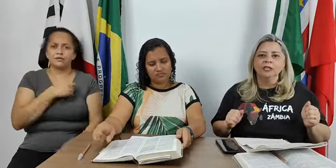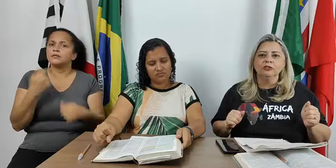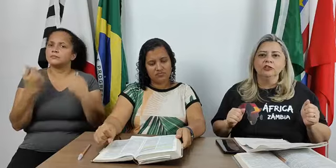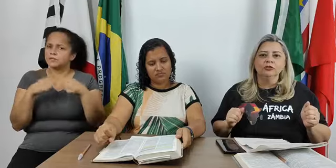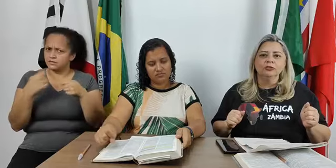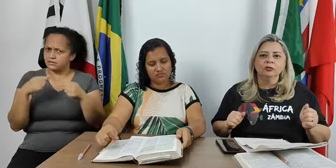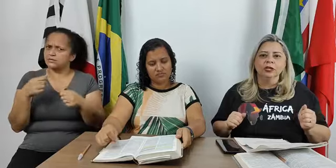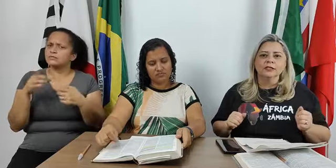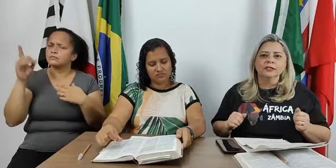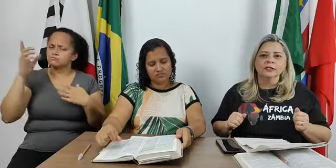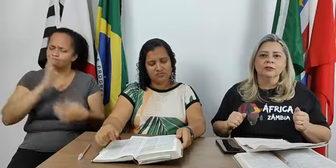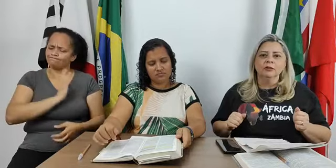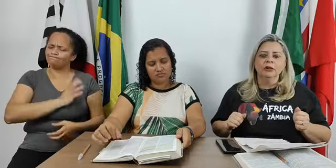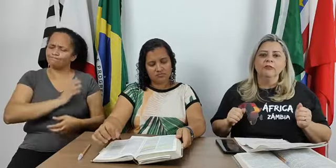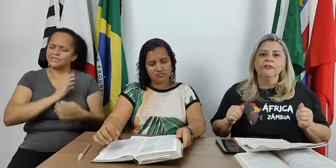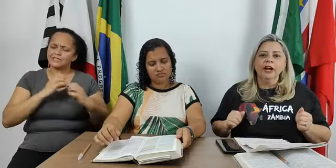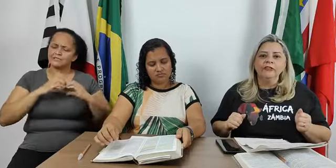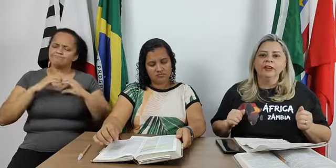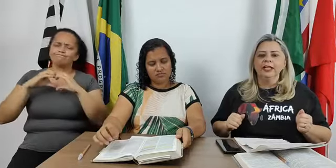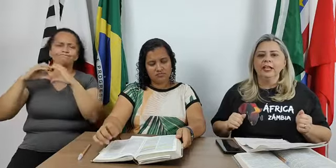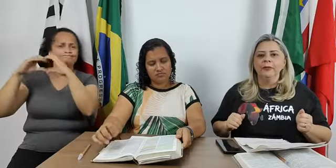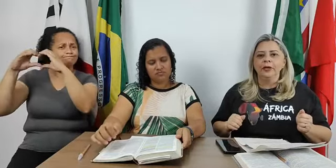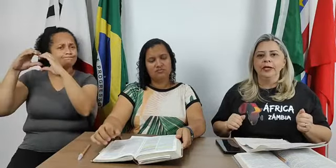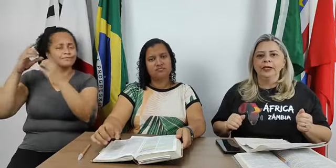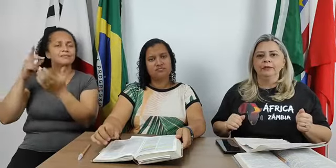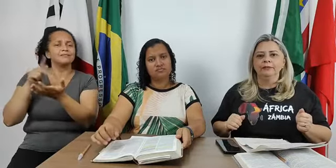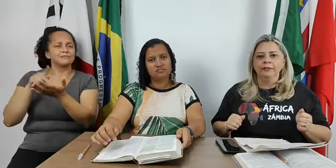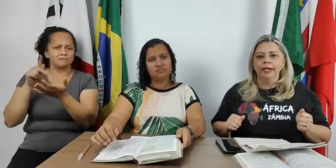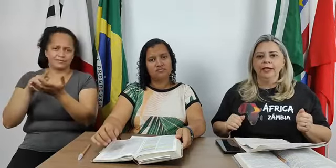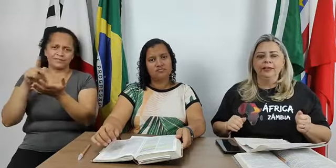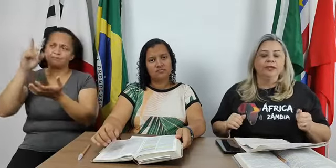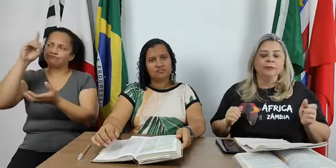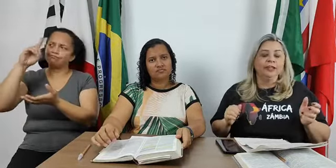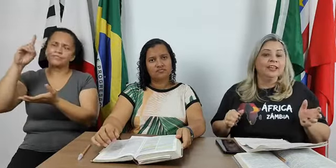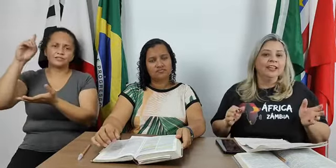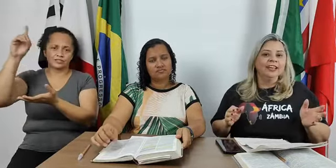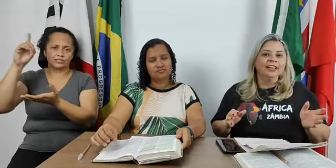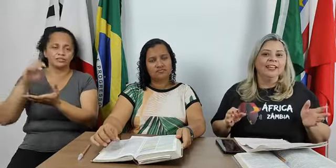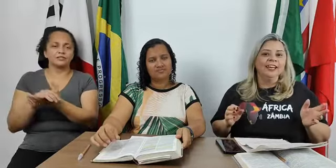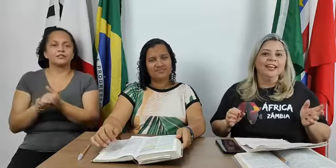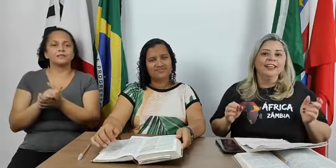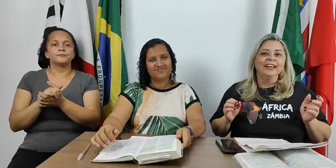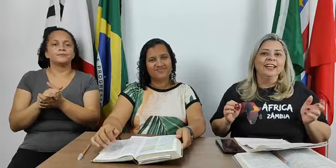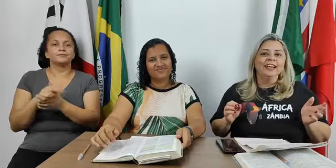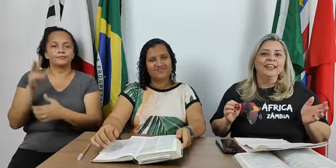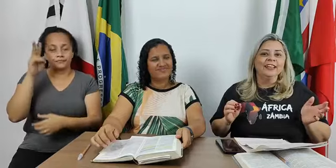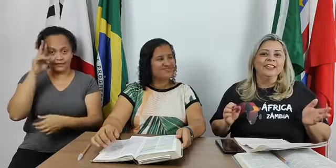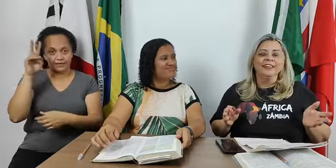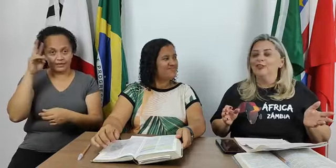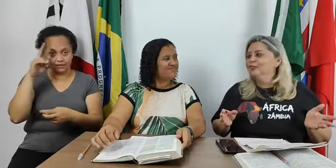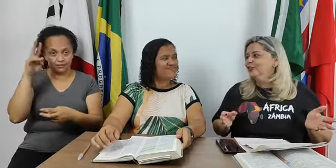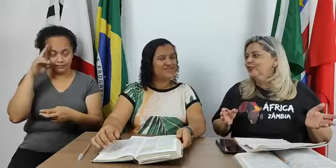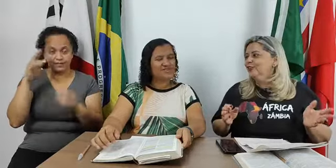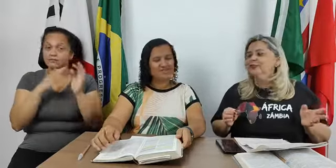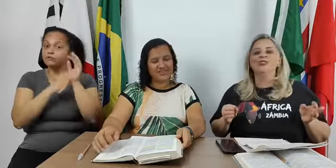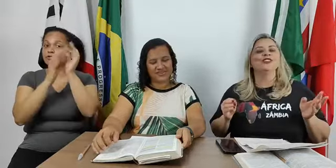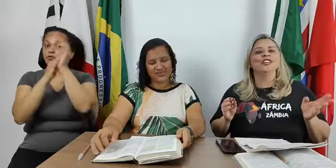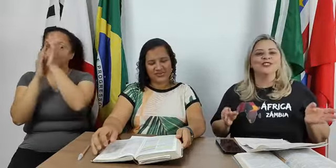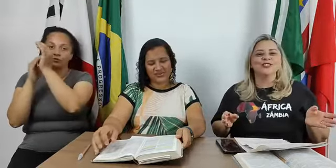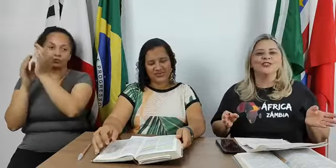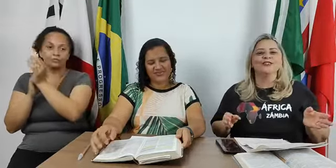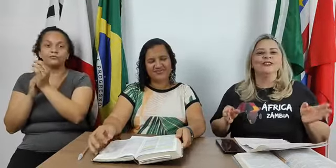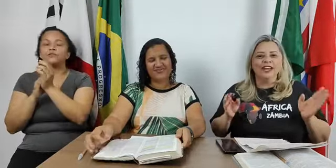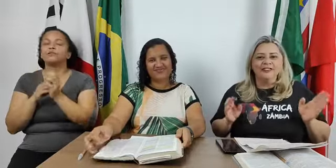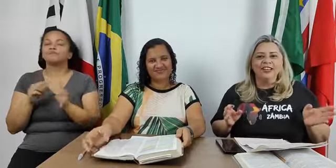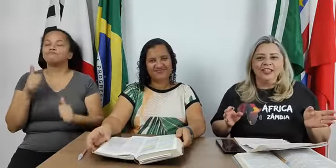buscar o Senhor de todo o coração. Vai valer a pena, né? Eu lembrei até daquele louvor do